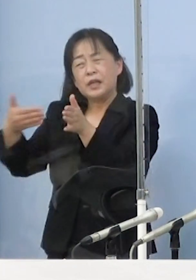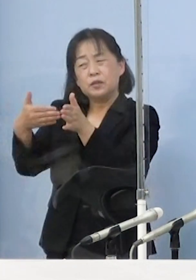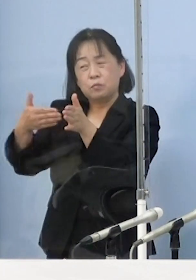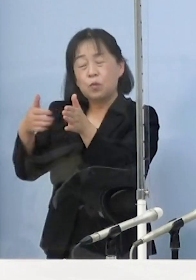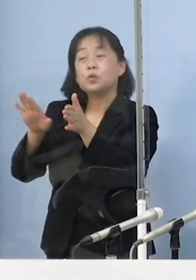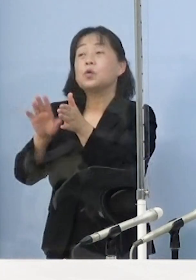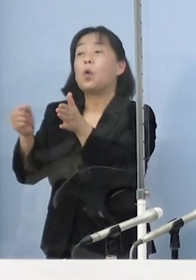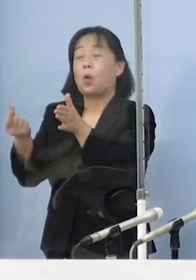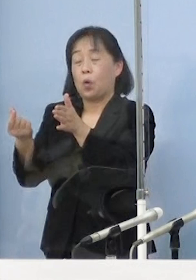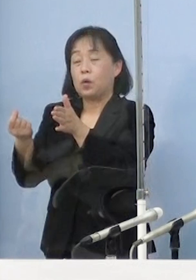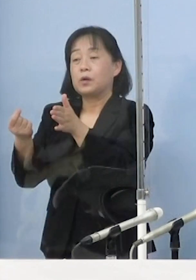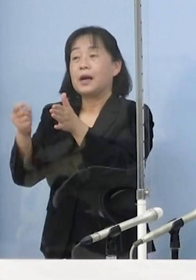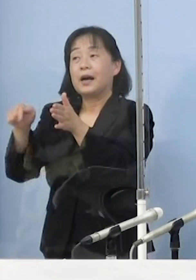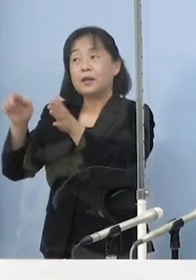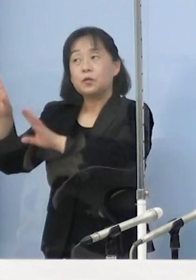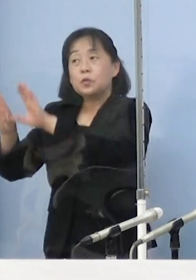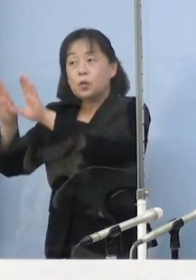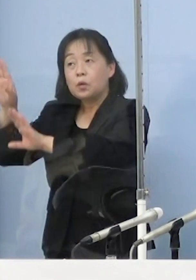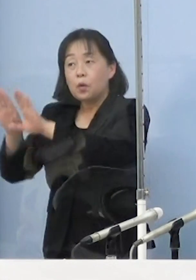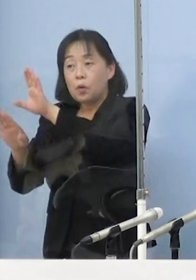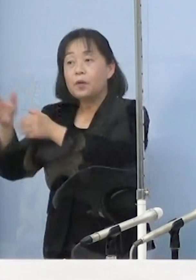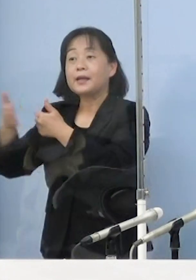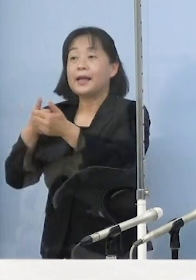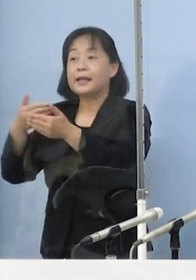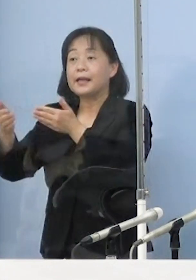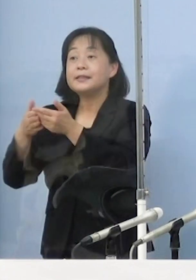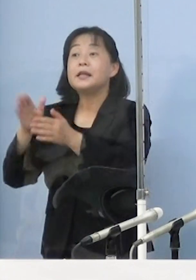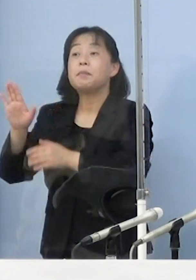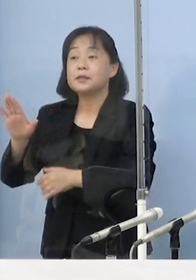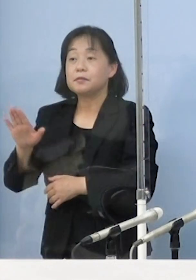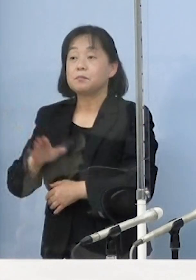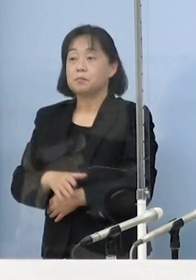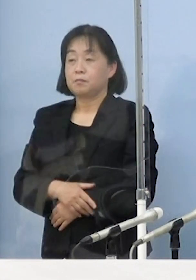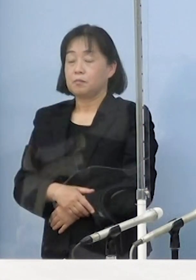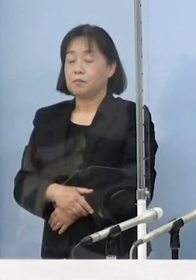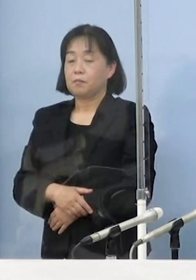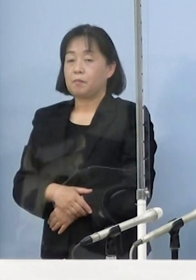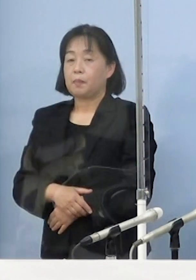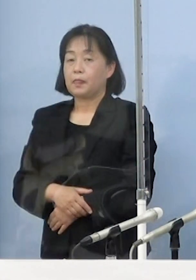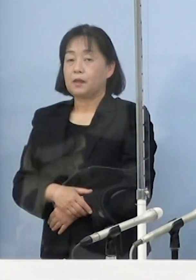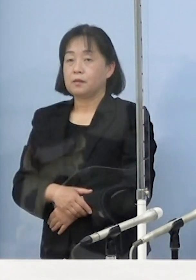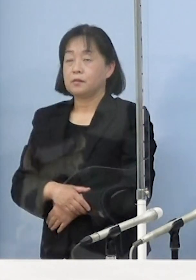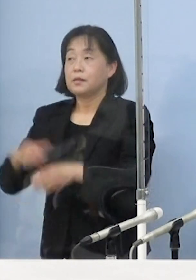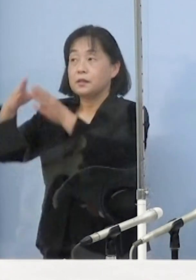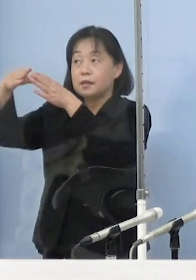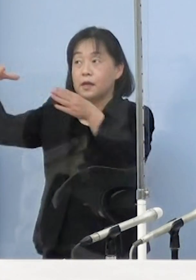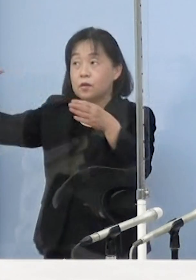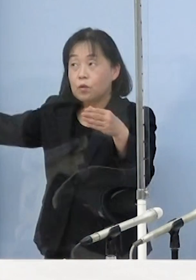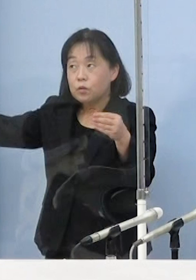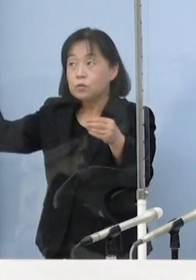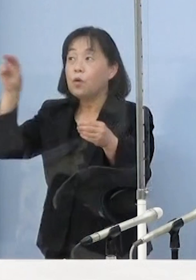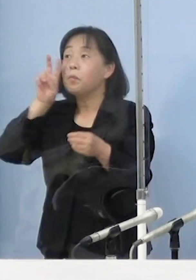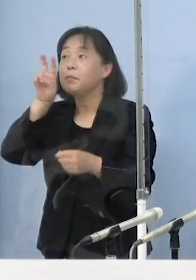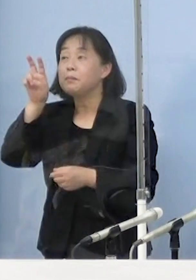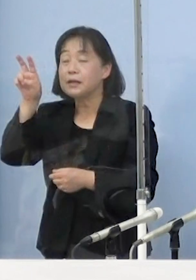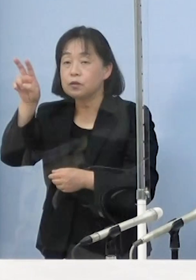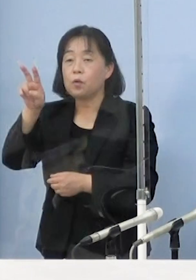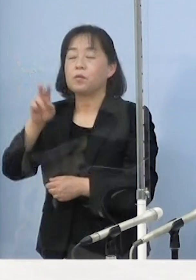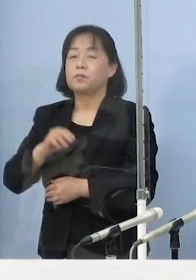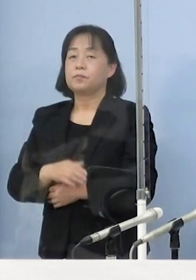あの状況、すでに経験をしているところであります。全国に目を転じてみます